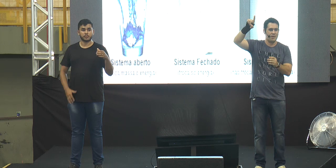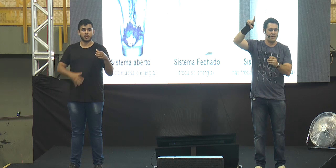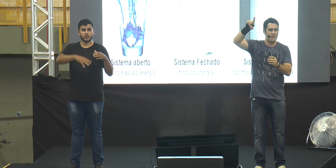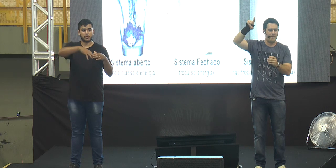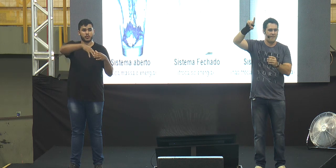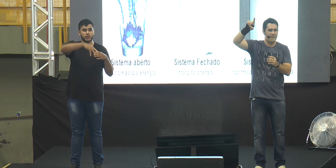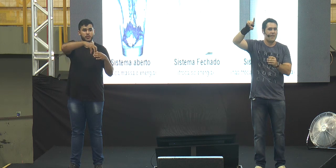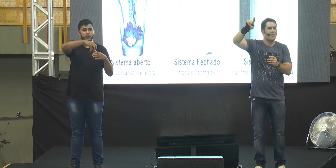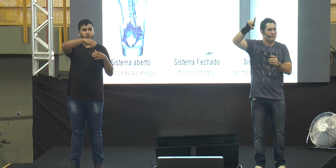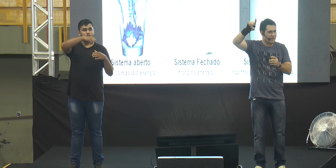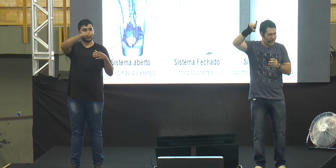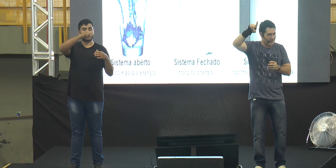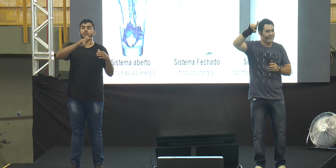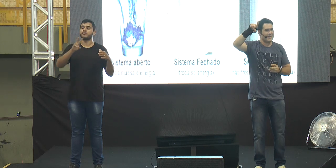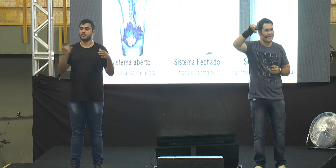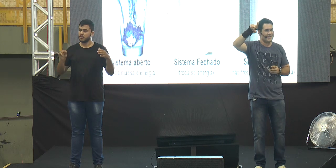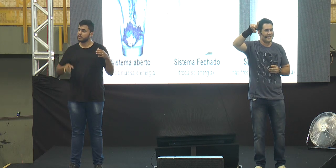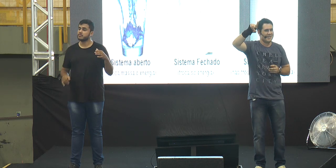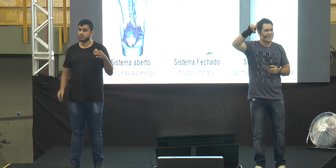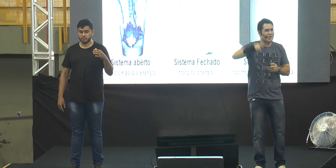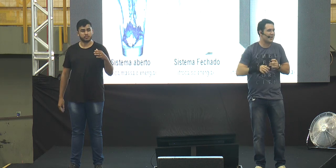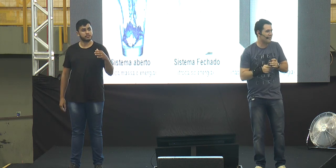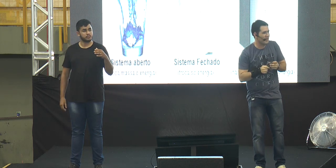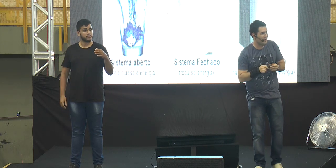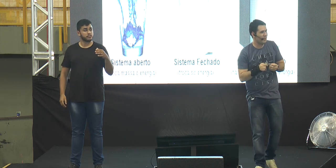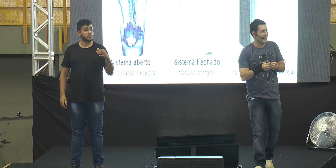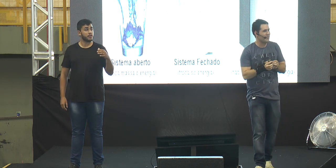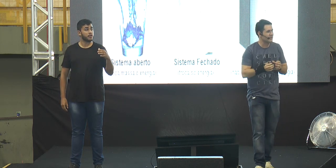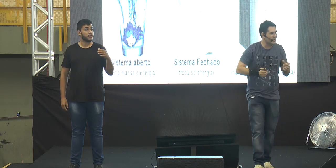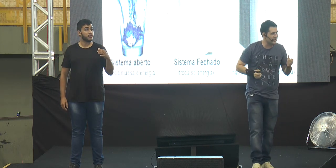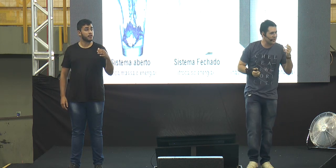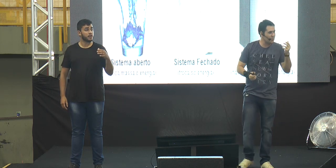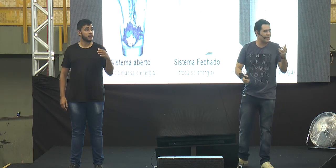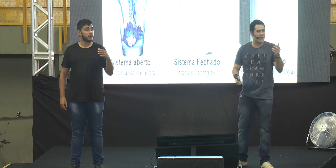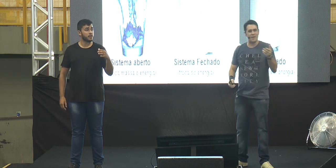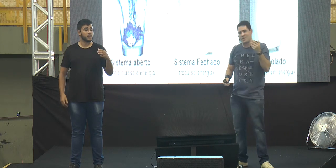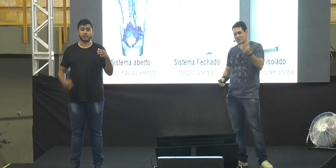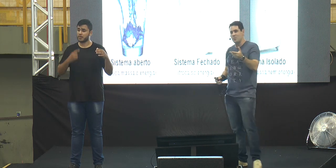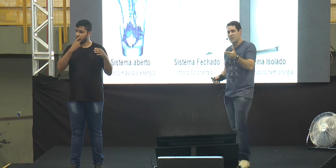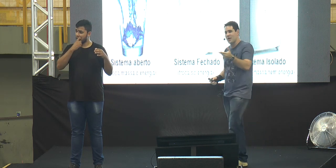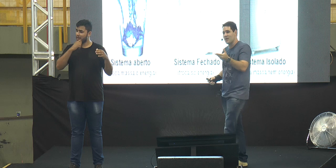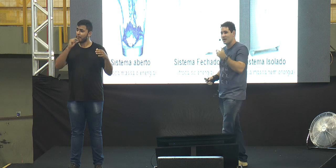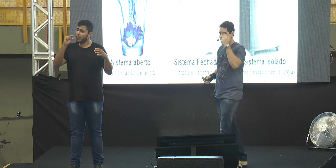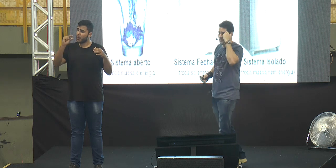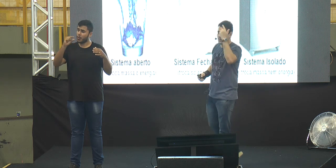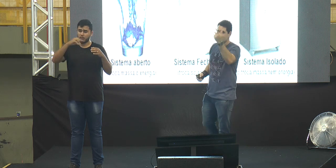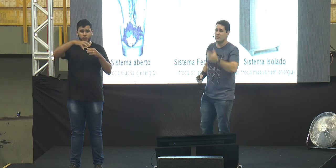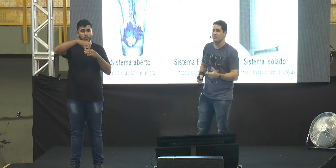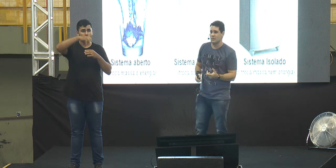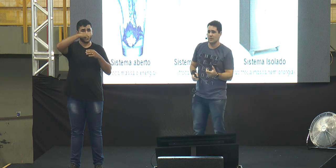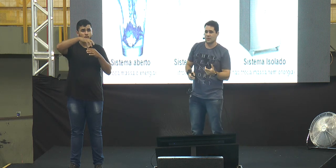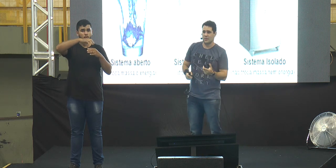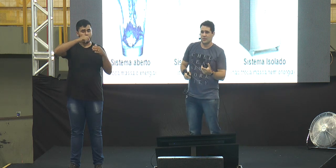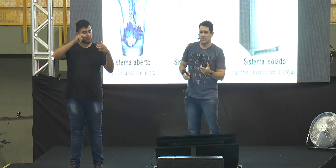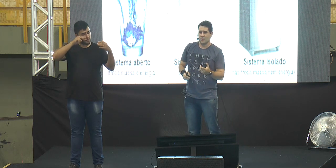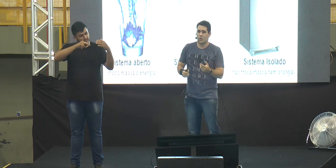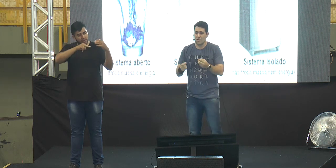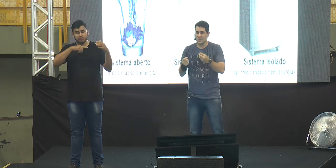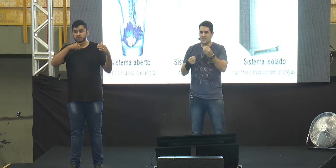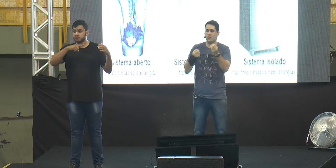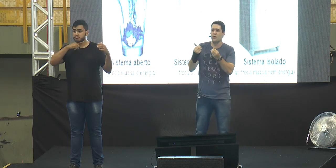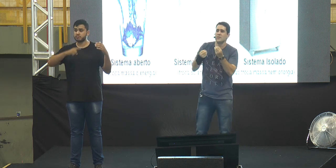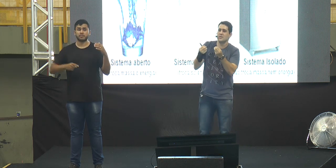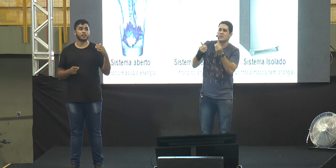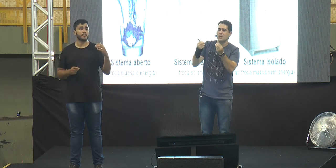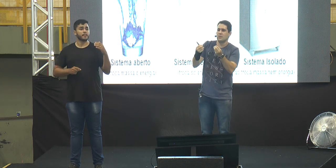evaporar? Vai. Só que ela vai evaporar em quantidade tão pequena, mas tão pequena, que é imperceptível, por